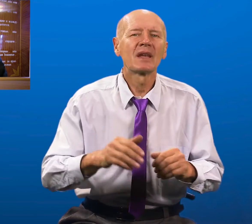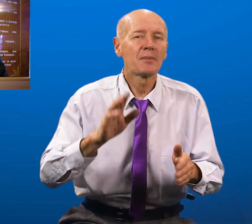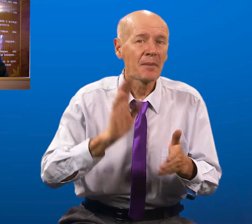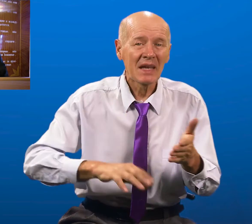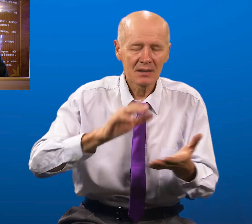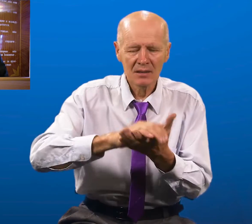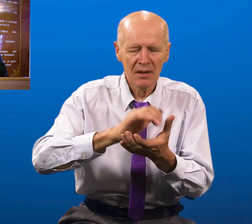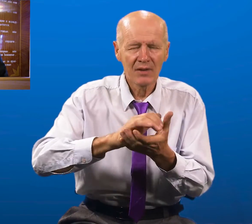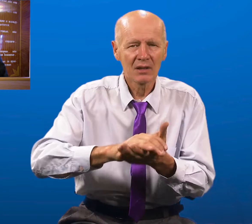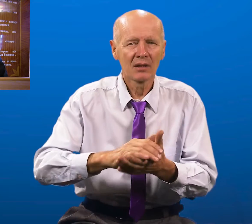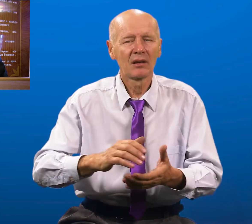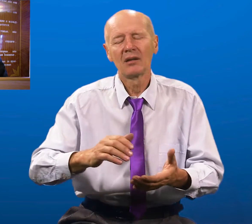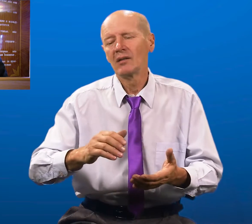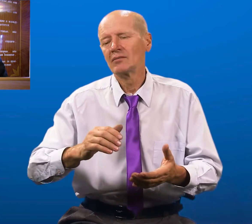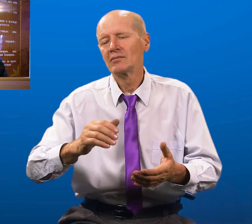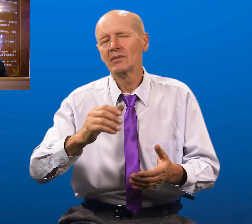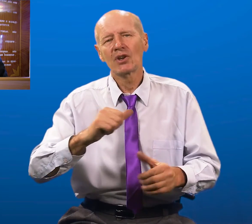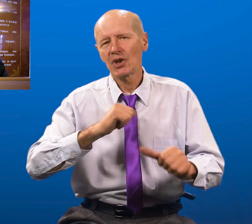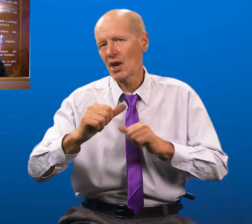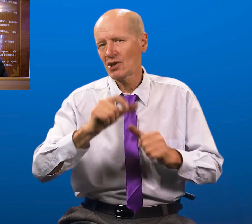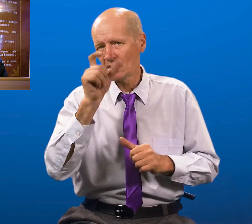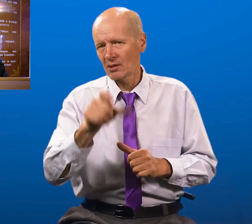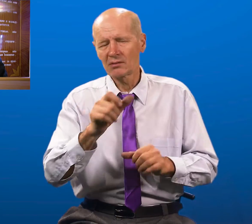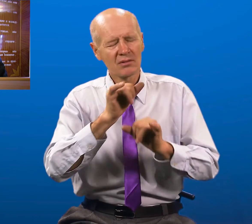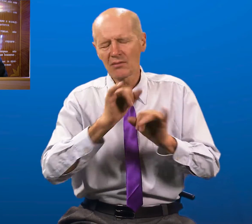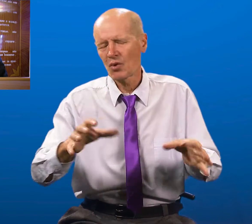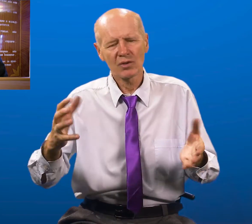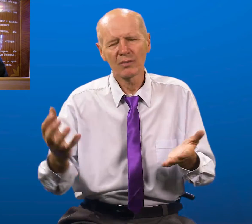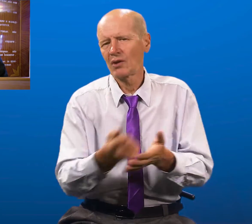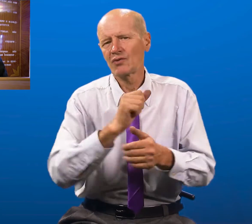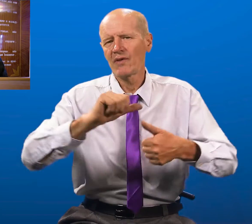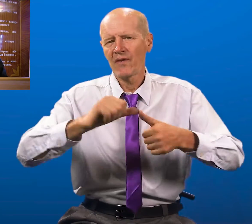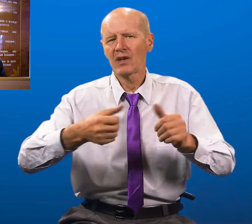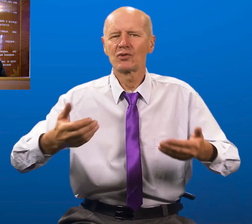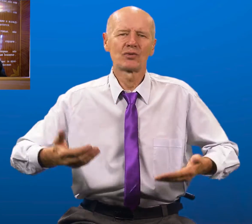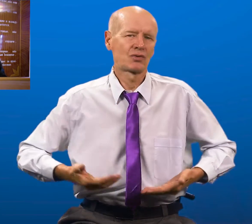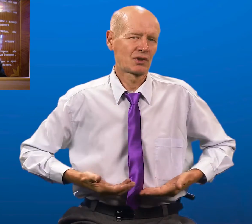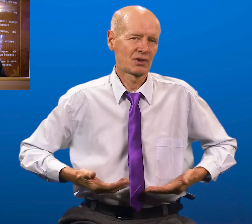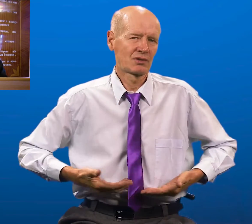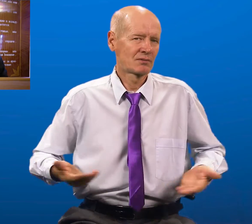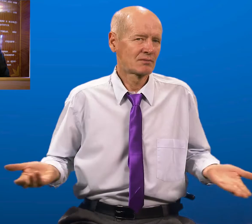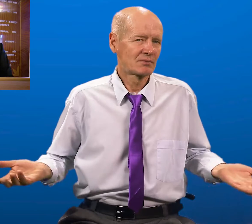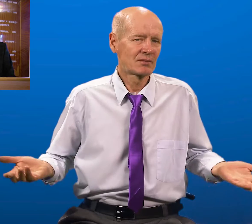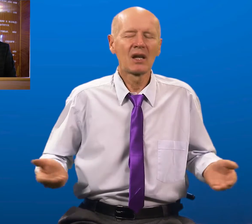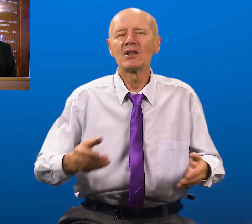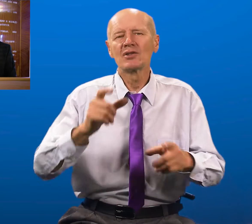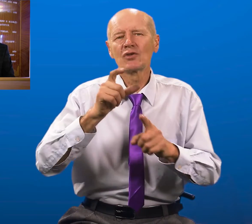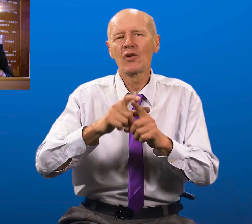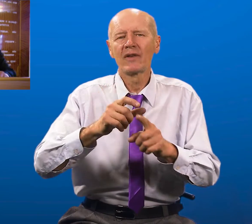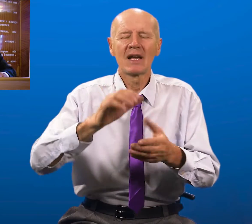не может обрести благословение жизни вечной. Слово «завет» в Библии